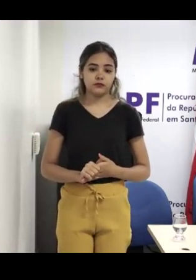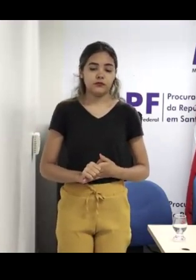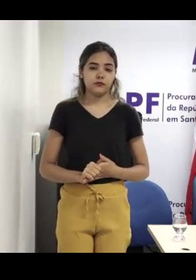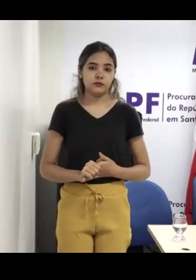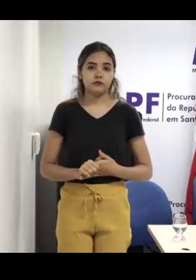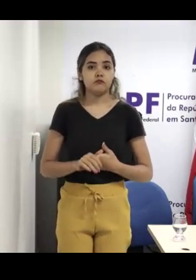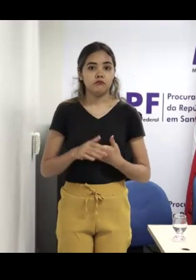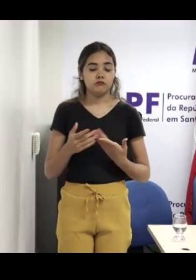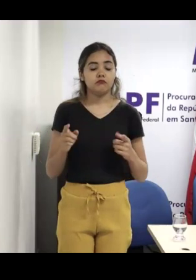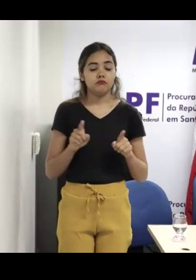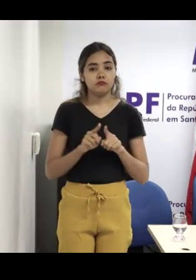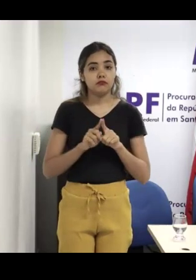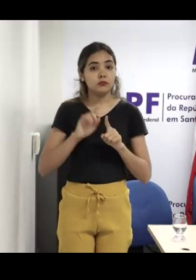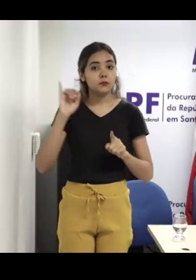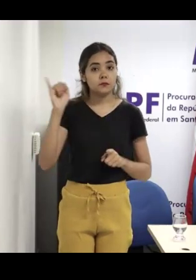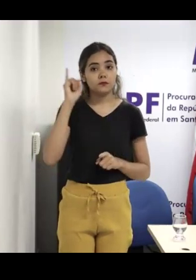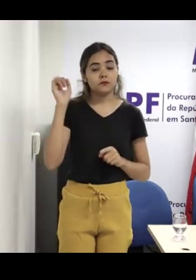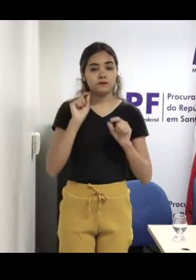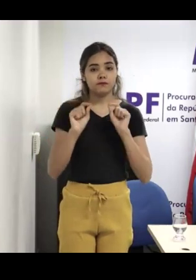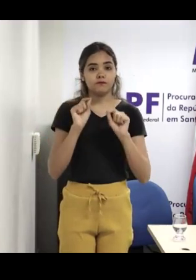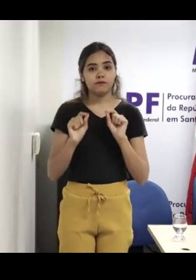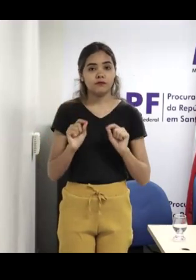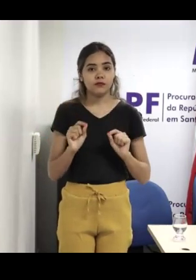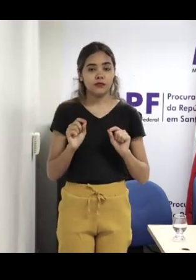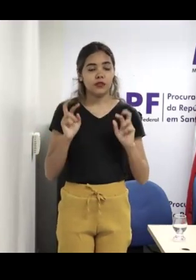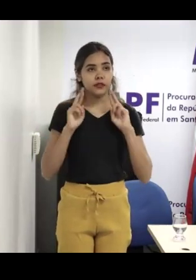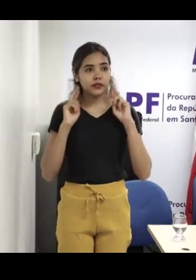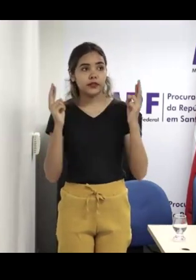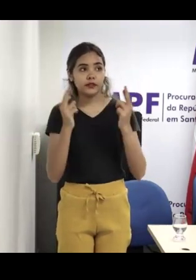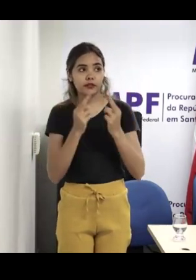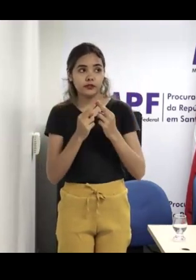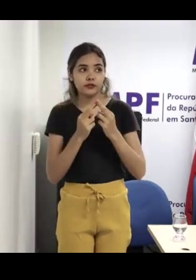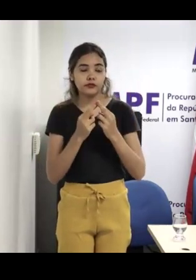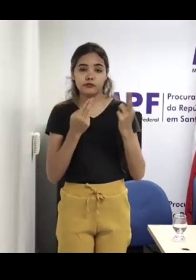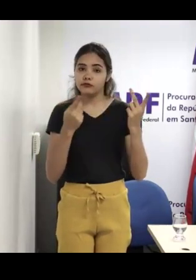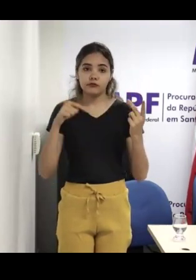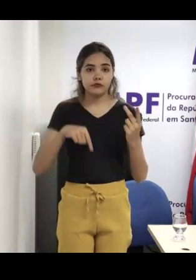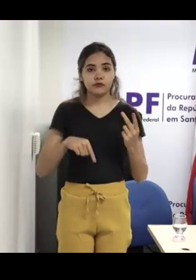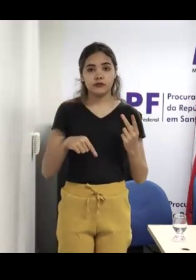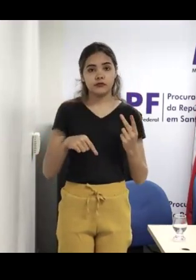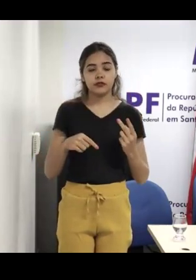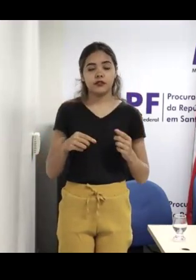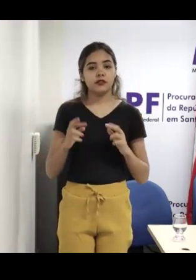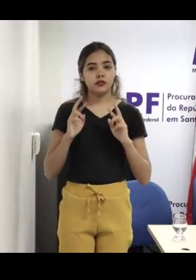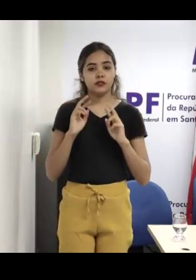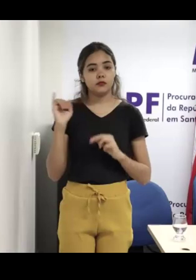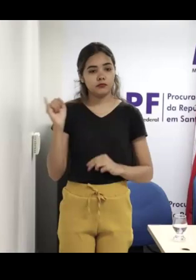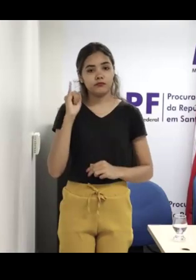conversa sensibilização que nós temos que entender que esse não é um problema só de